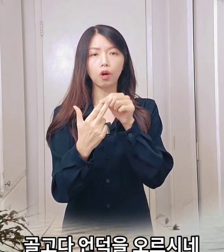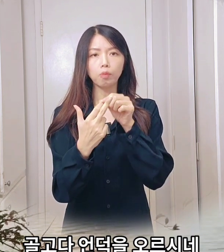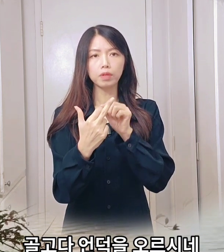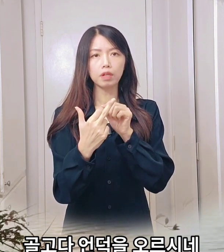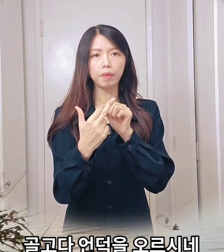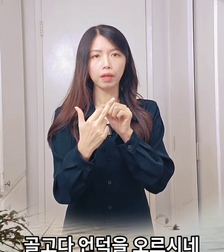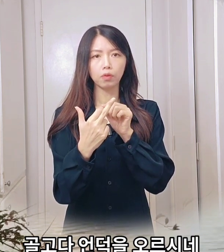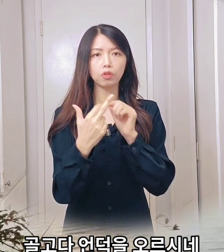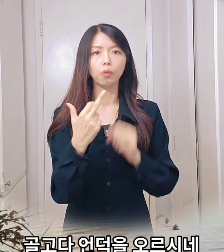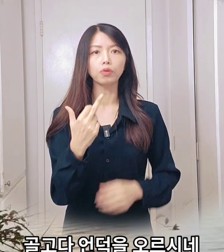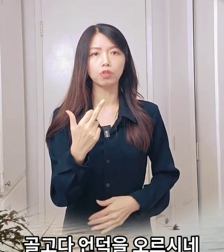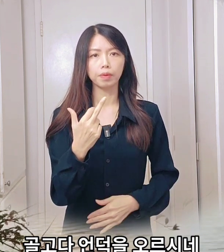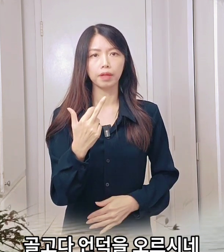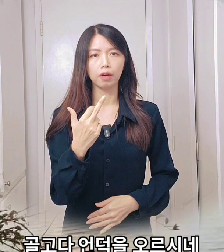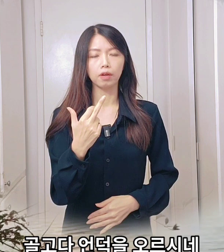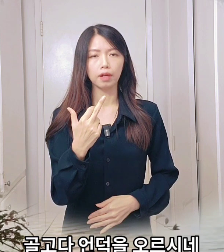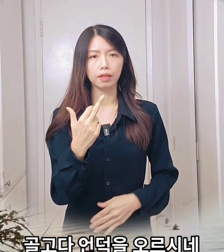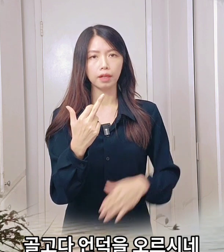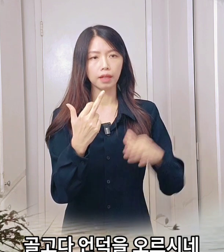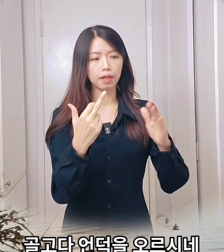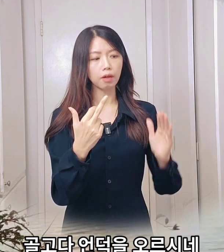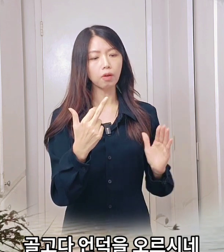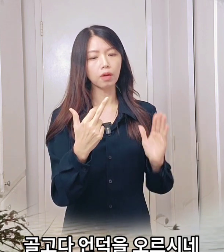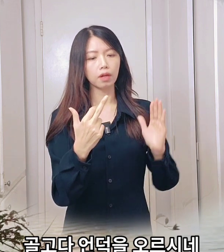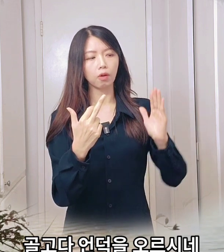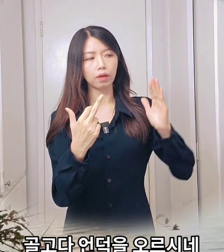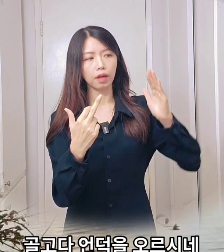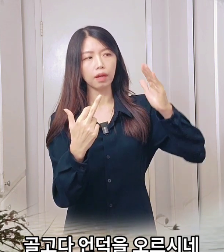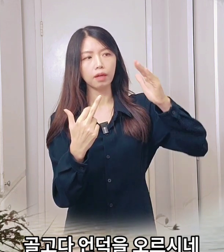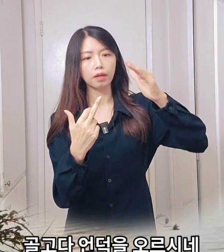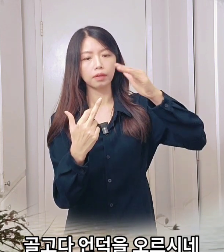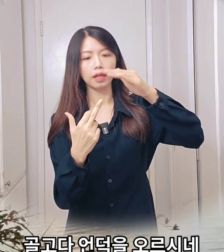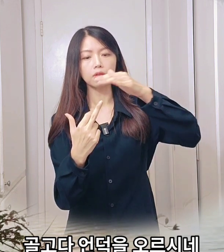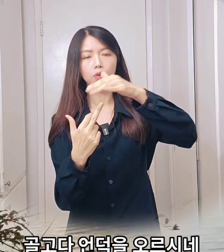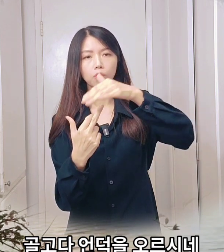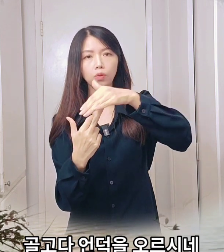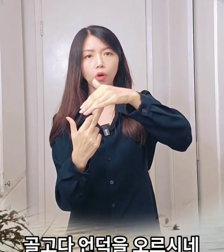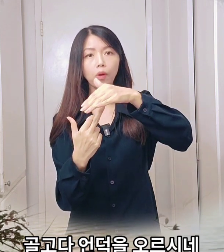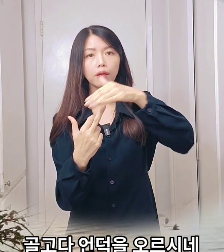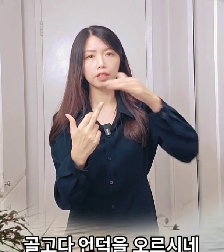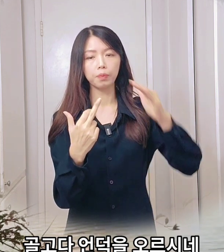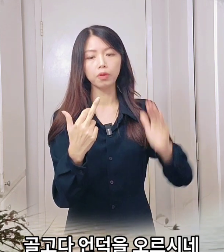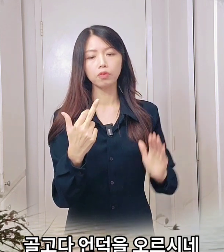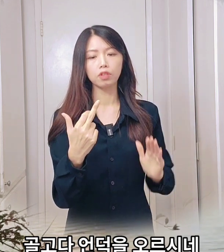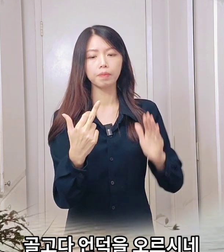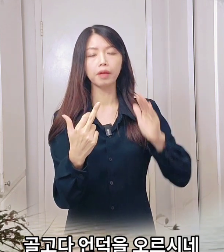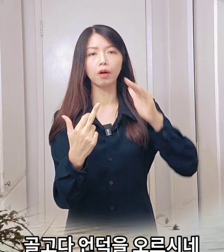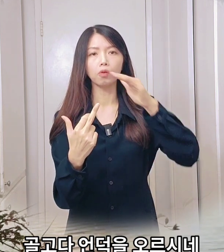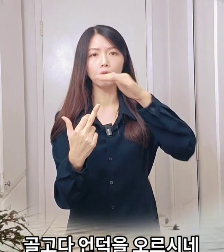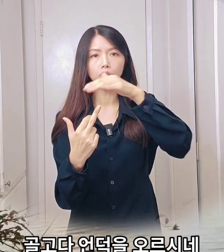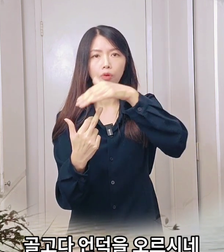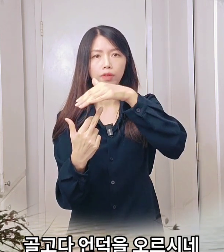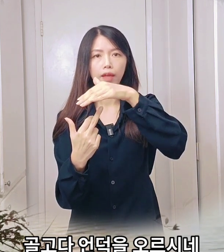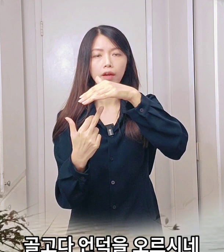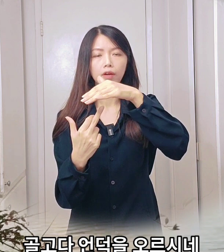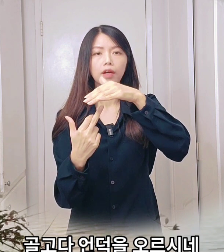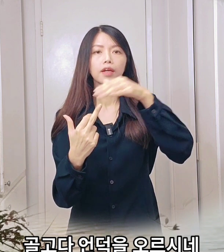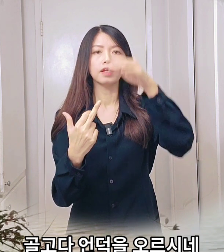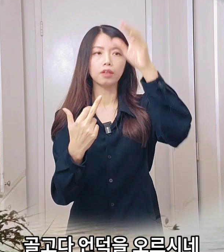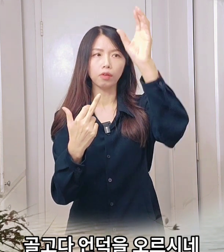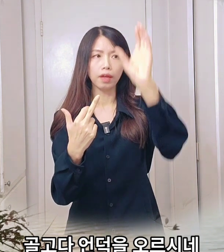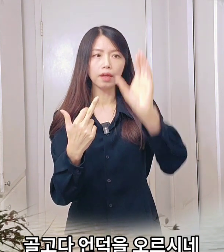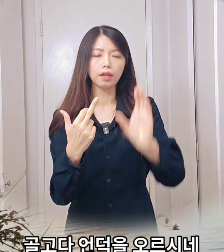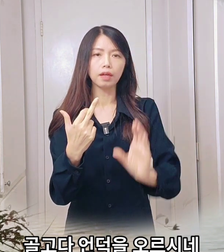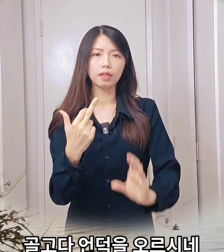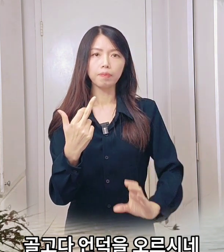펴주시고 검지를 반으로 접어주시면 돼요. 이 상태에서 이렇게 다른 손으로 넘어가듯이 표현해 주시면 언덕수어인데요.